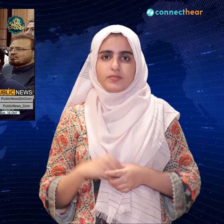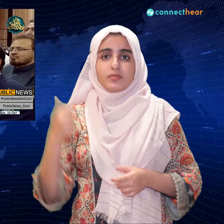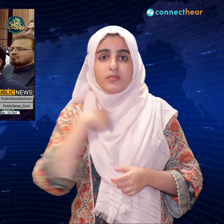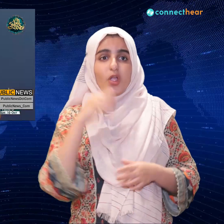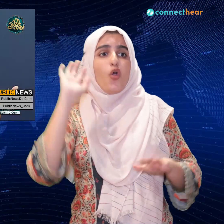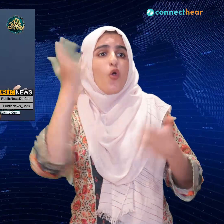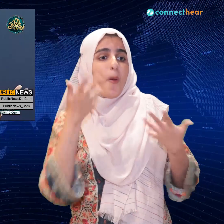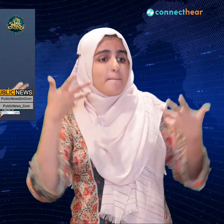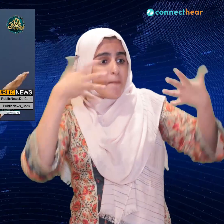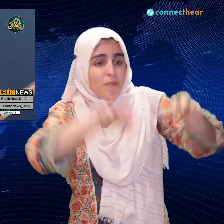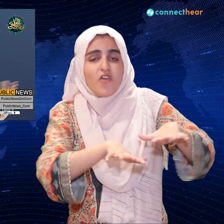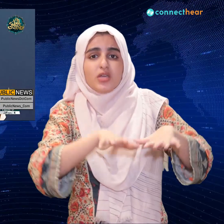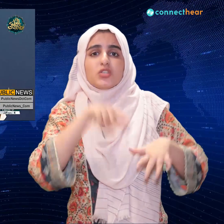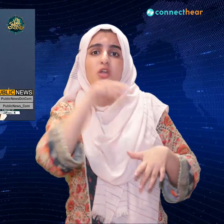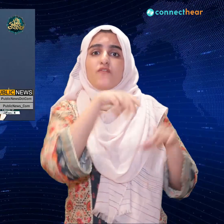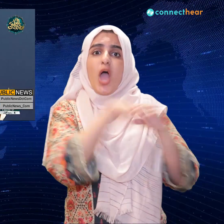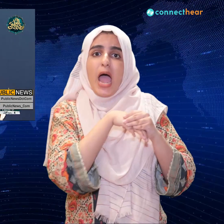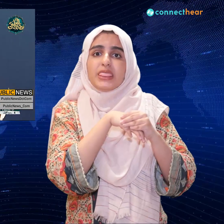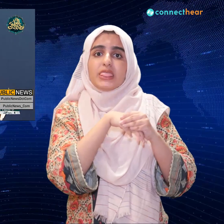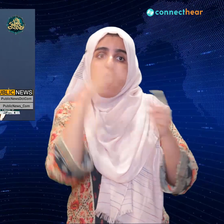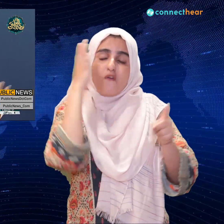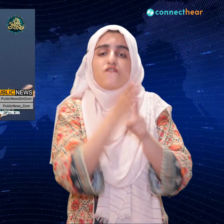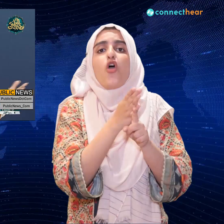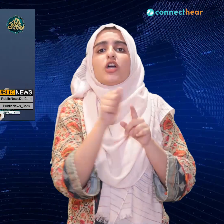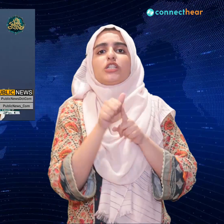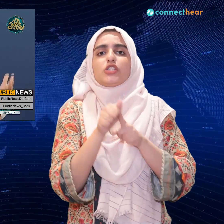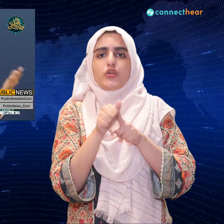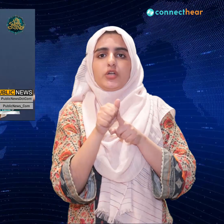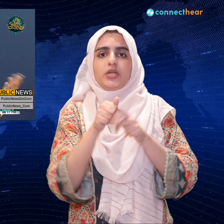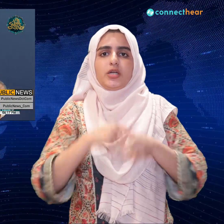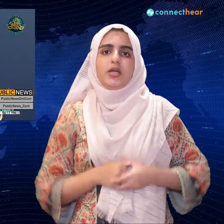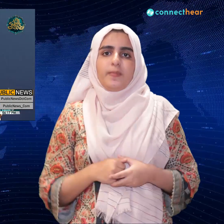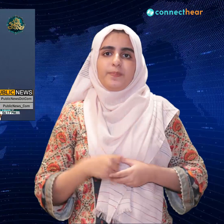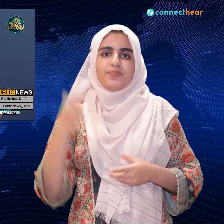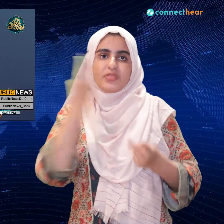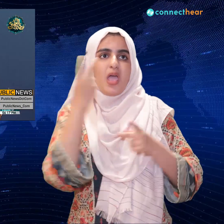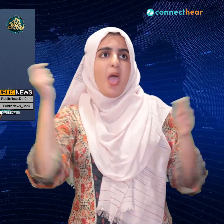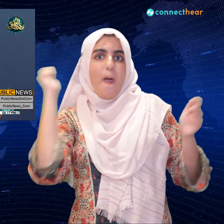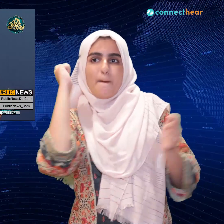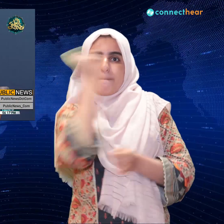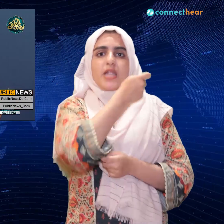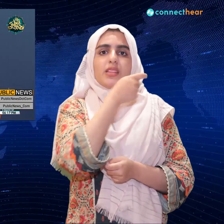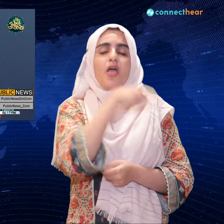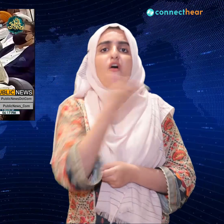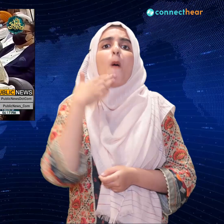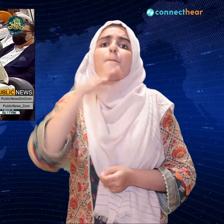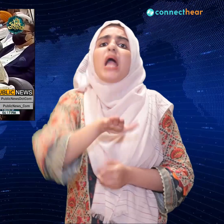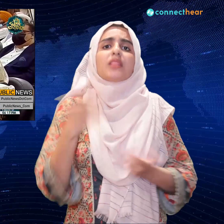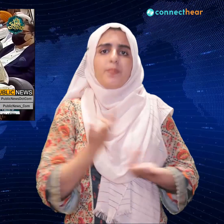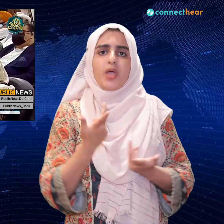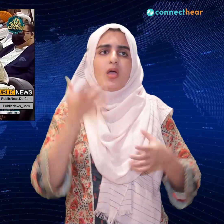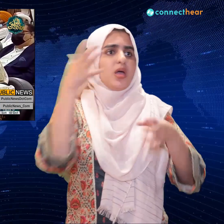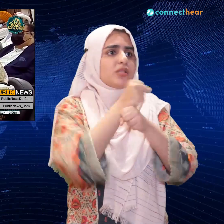کی فنکشن کے پیچھے ایک فلسفہ ہوتا ہے. محمد سے میں آپ کو پردے کے پیچھے ایک فلسفہ ہے. کسی نے بتایا کہ